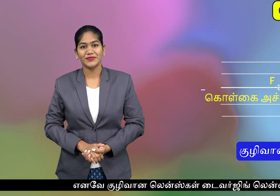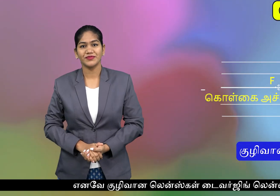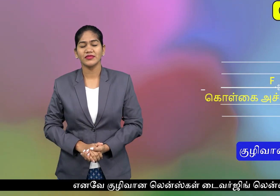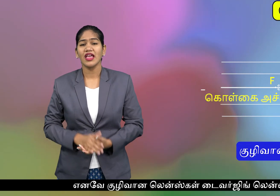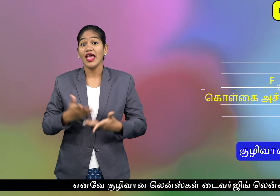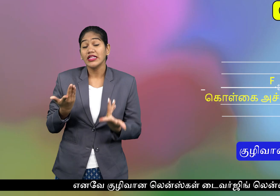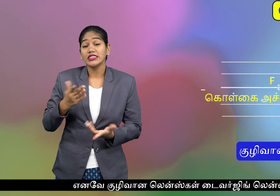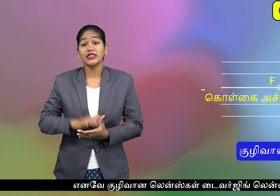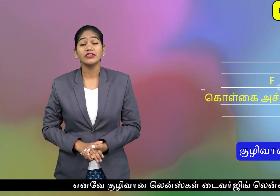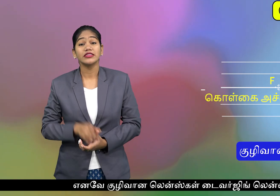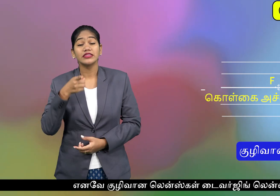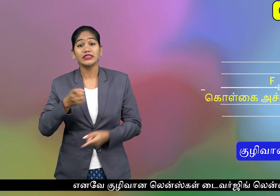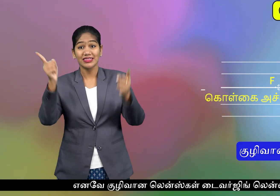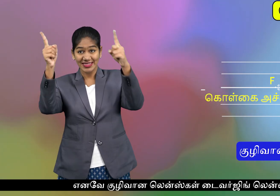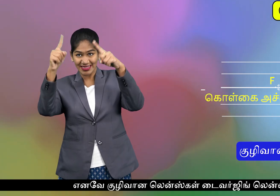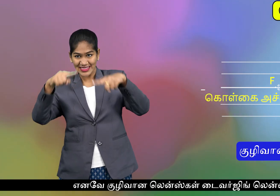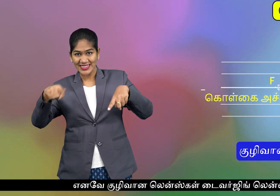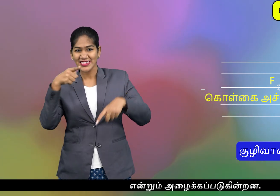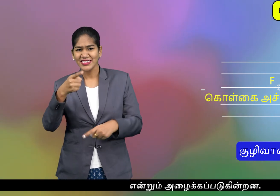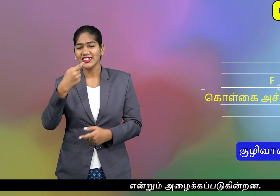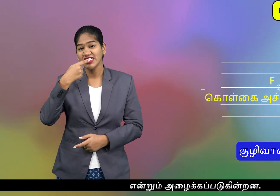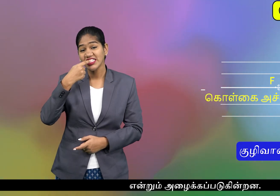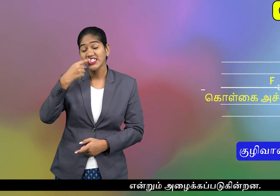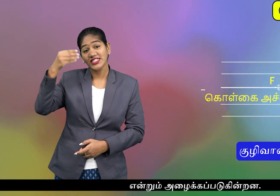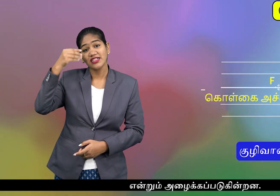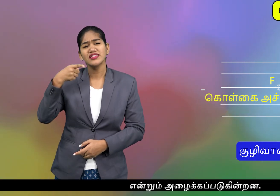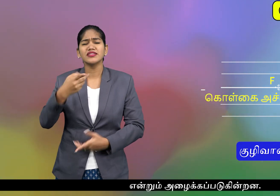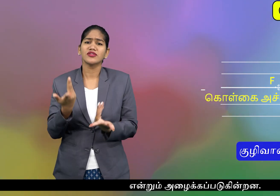எனவே குழிவு வில்லைகள் விரிவில்லைகள் என்று அழைக்கப்படுகின்றன.